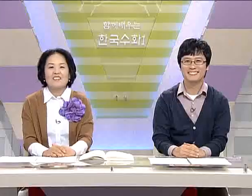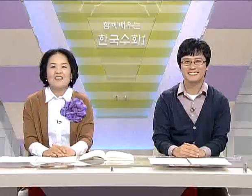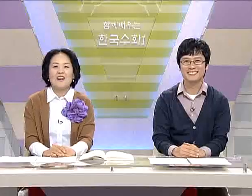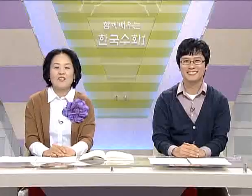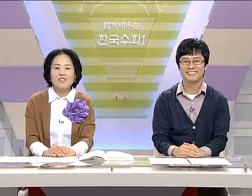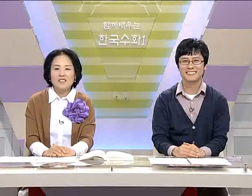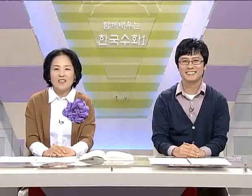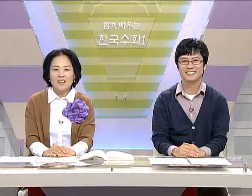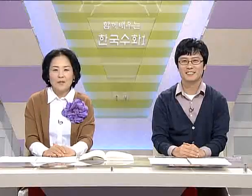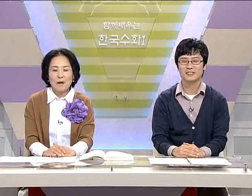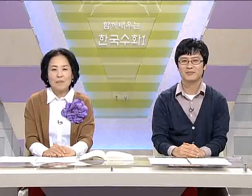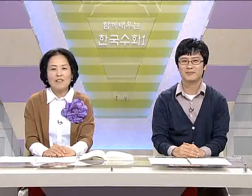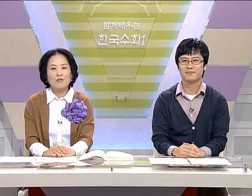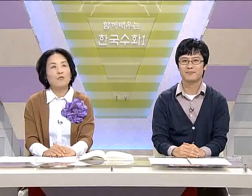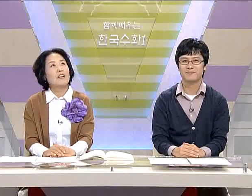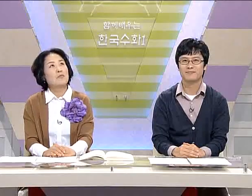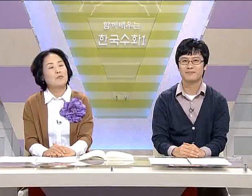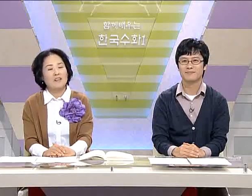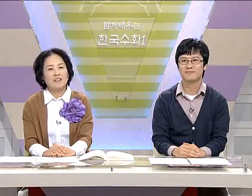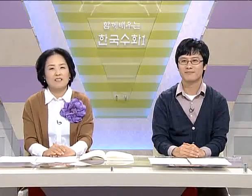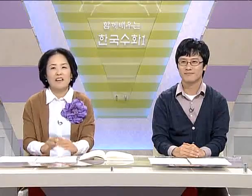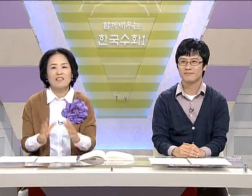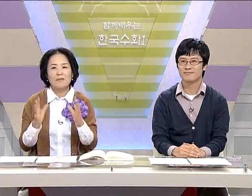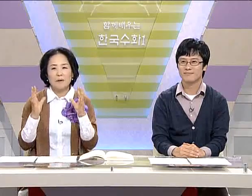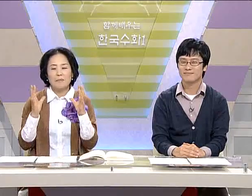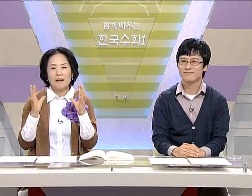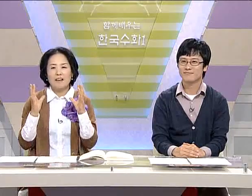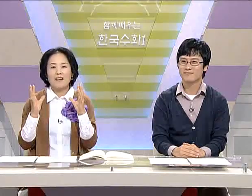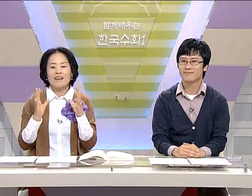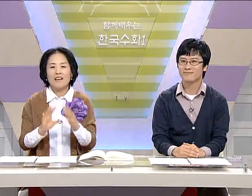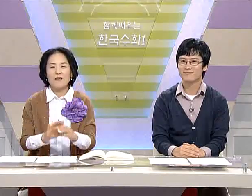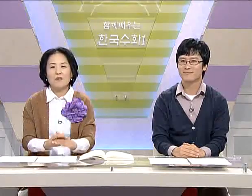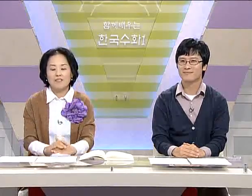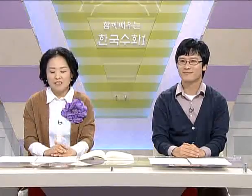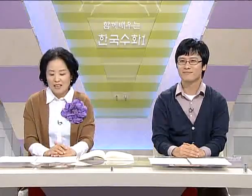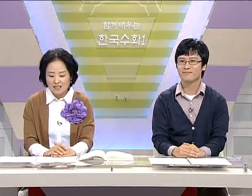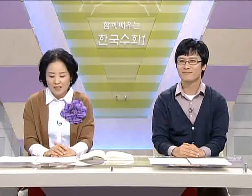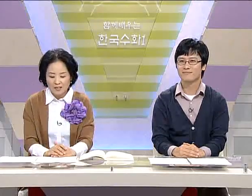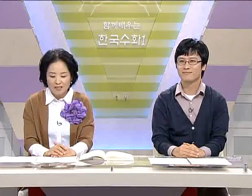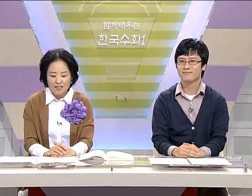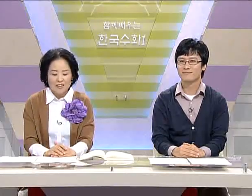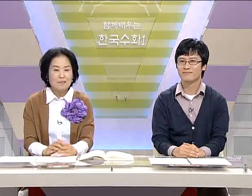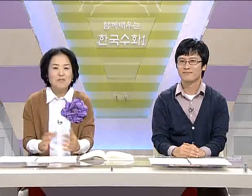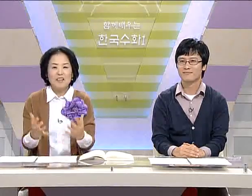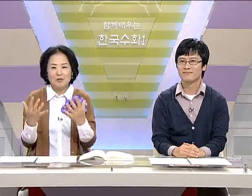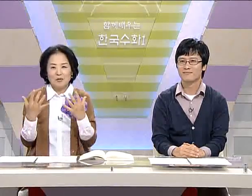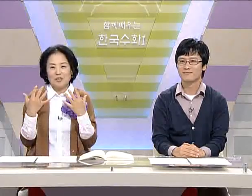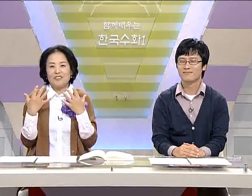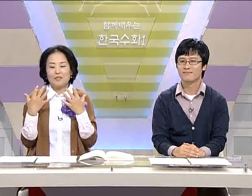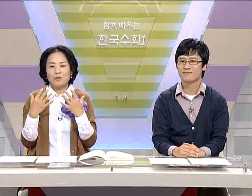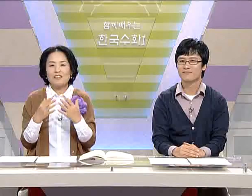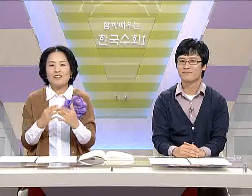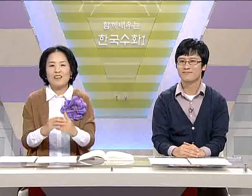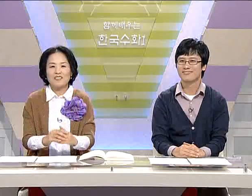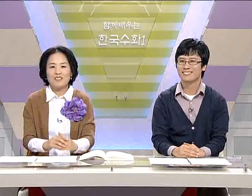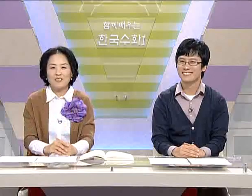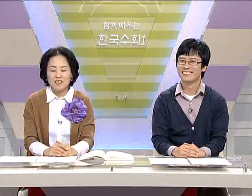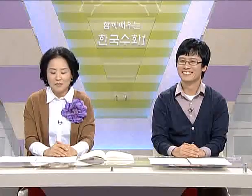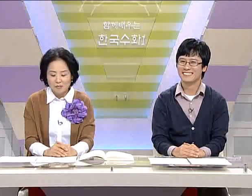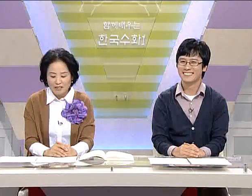제가 어렸을 적에 밤하늘을 올려다 보면 하늘에 빡빡하게 별들이 차 있어서 금세라도 저한테 쏟아질 것 같은 그런 느낌을 많이